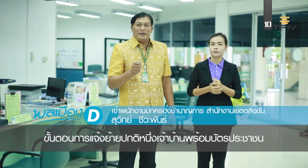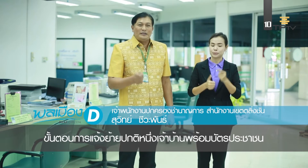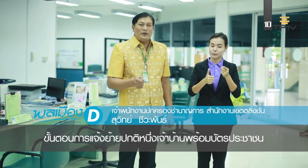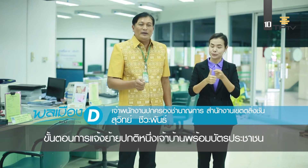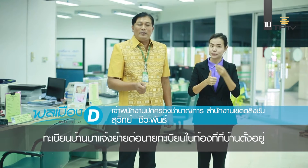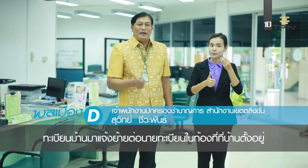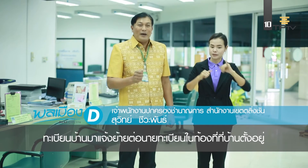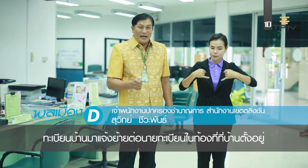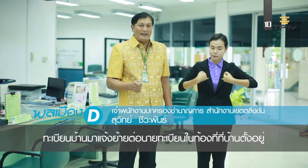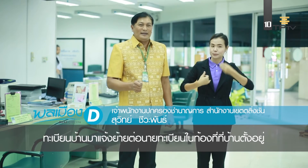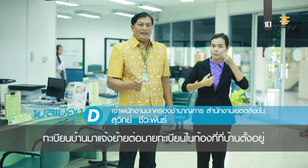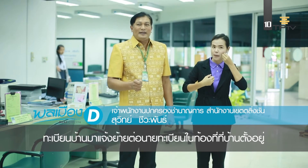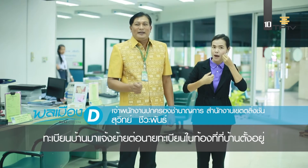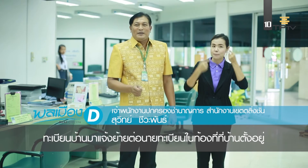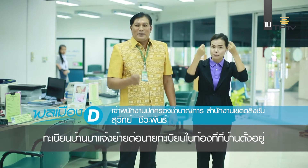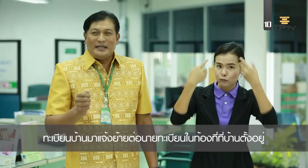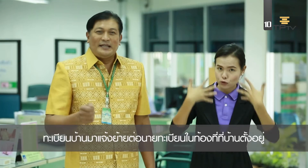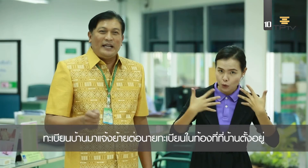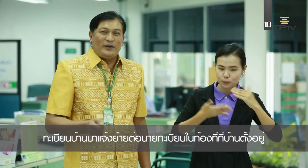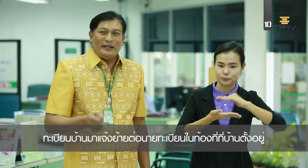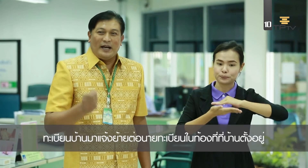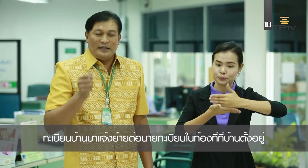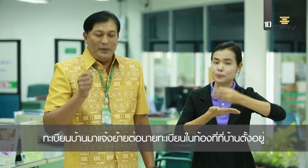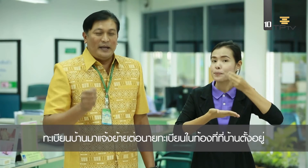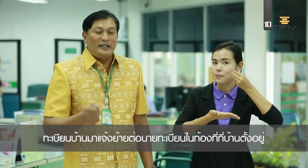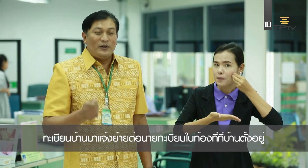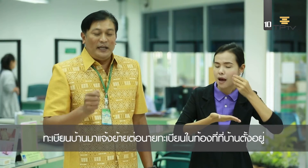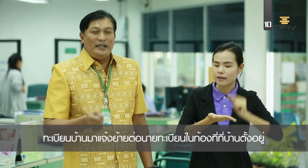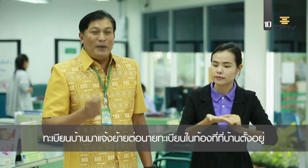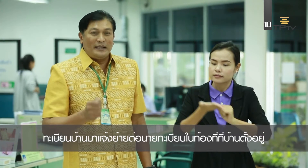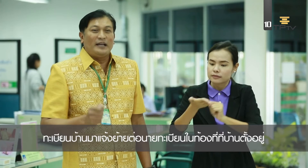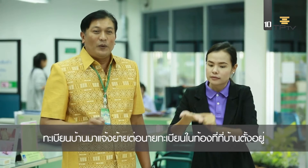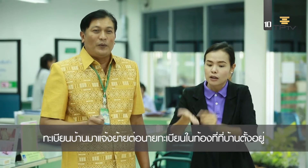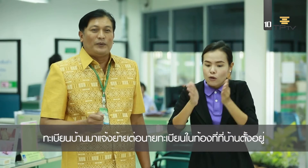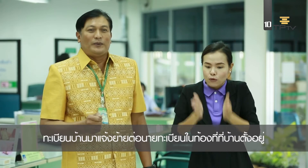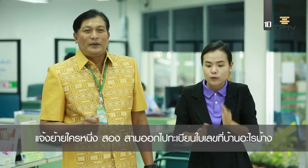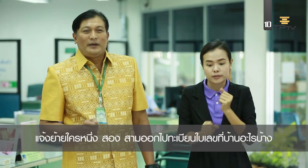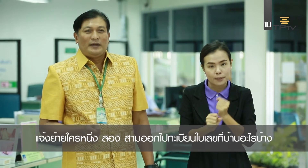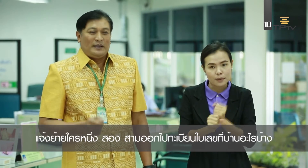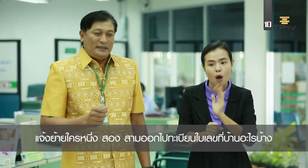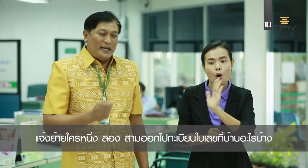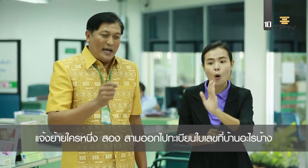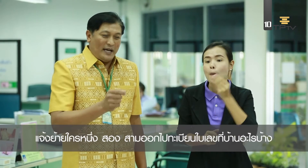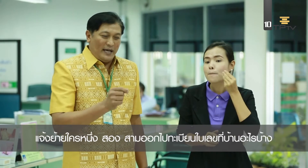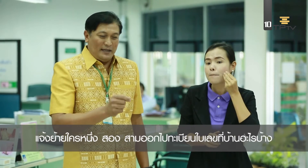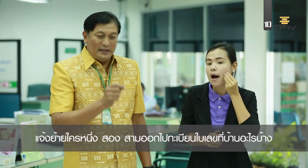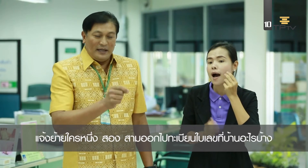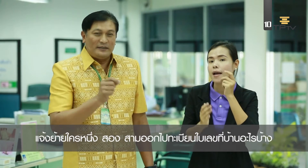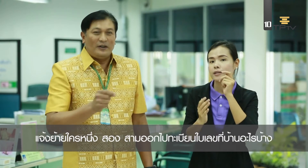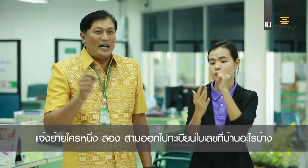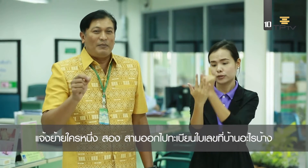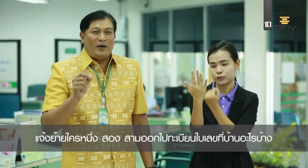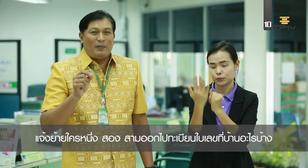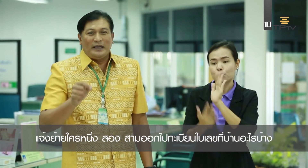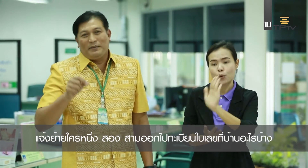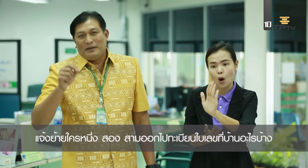บัตรประชาชนทะเบียนบ้านมาแจ้งย้ายต่อในนายทะเบียนในท้องที่ที่บ้านตั้งอยู่แจ้งย้ายใคร1